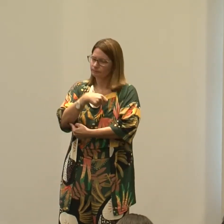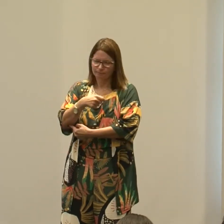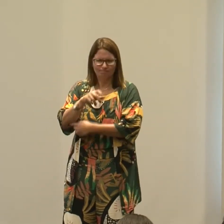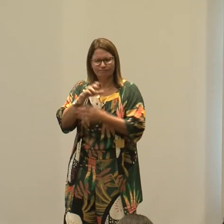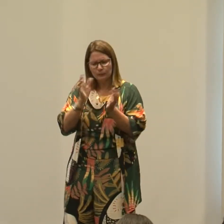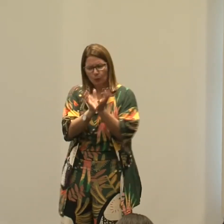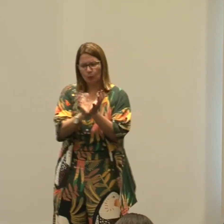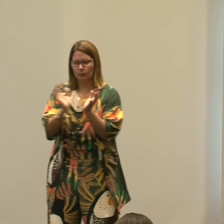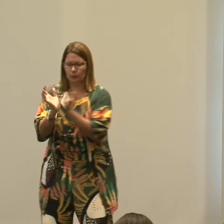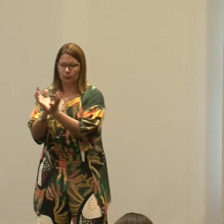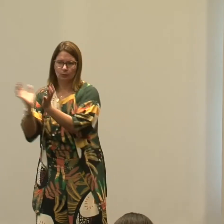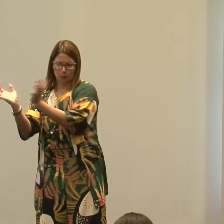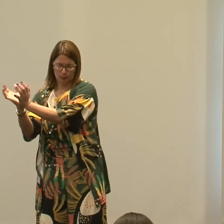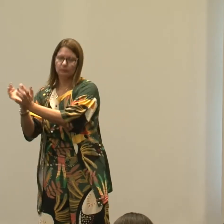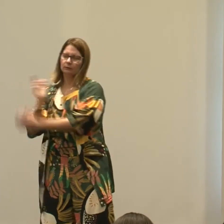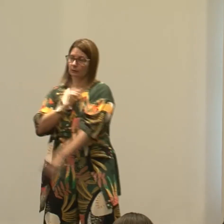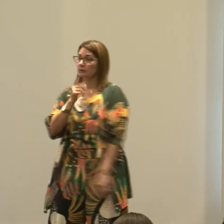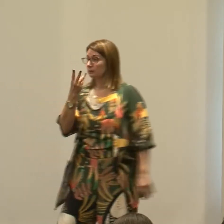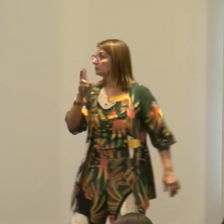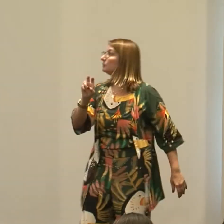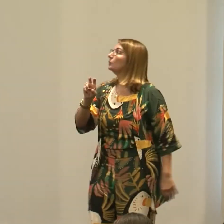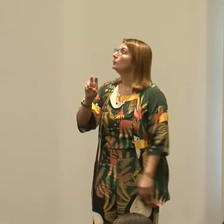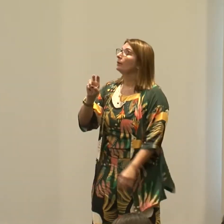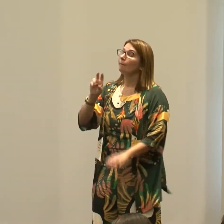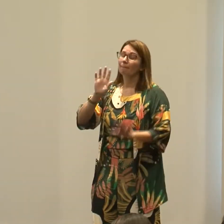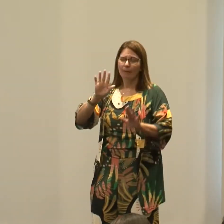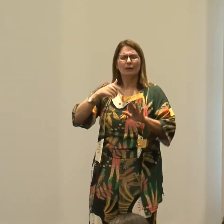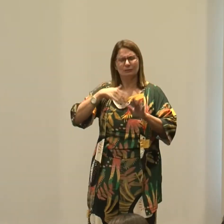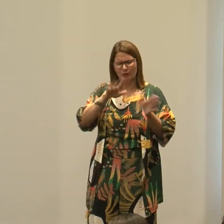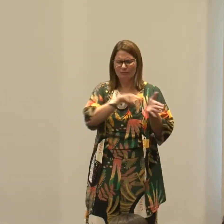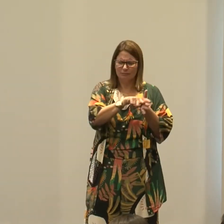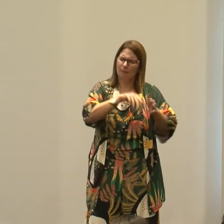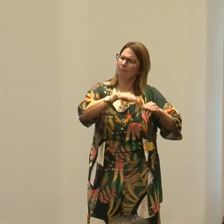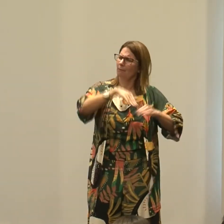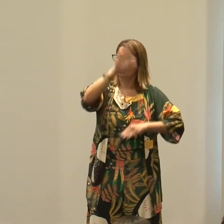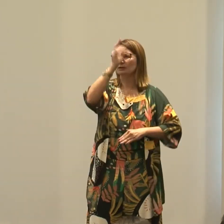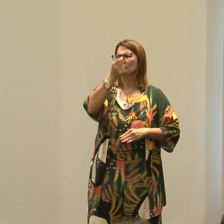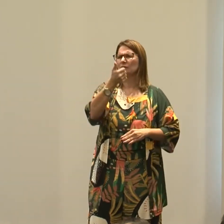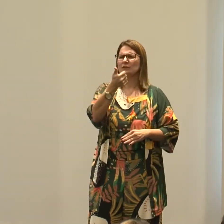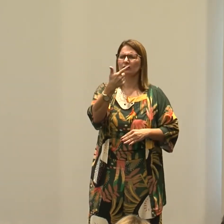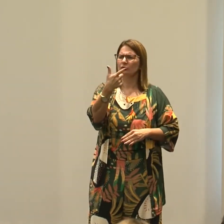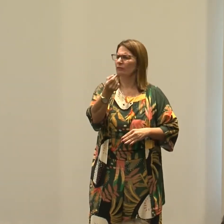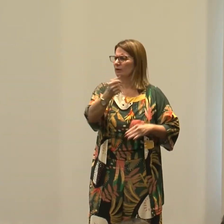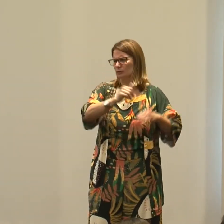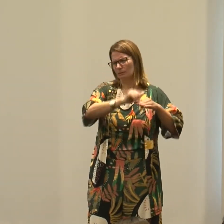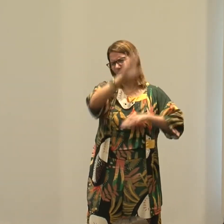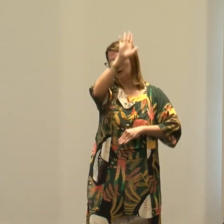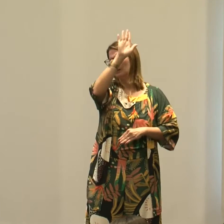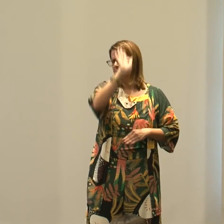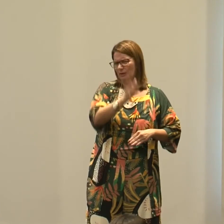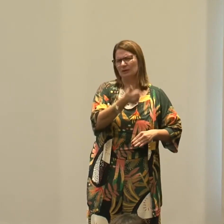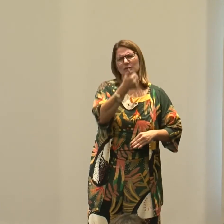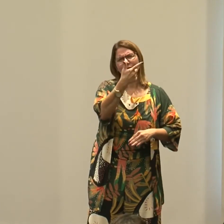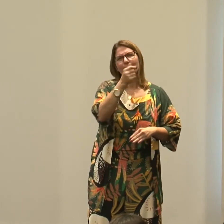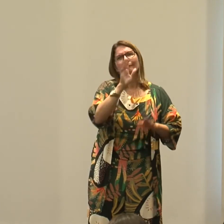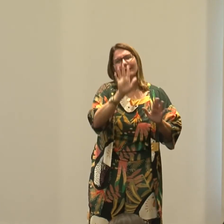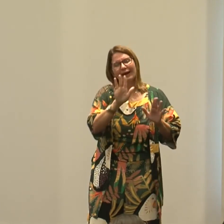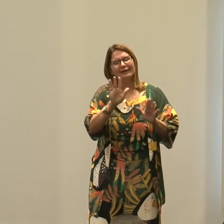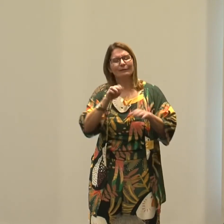A gente tem cinco tipos, né? A gente já separou em 5 categorias, mas já existe mais